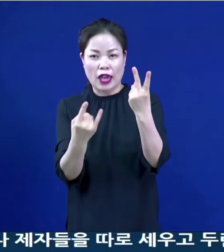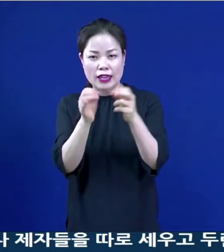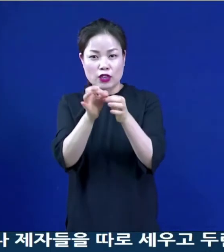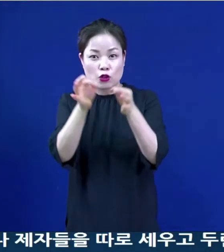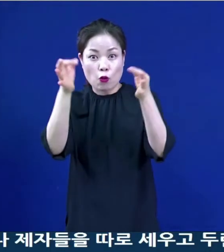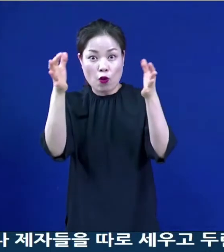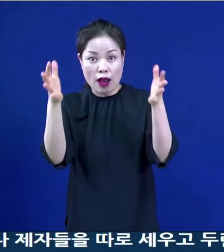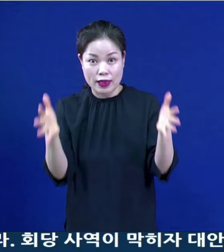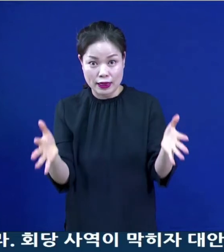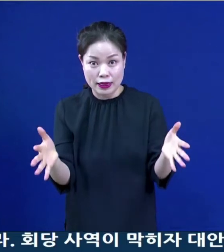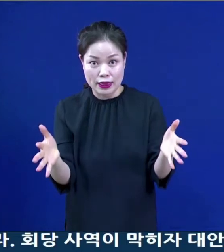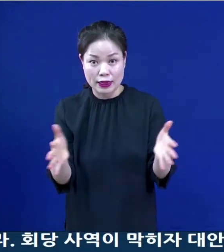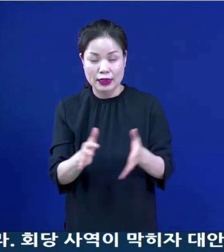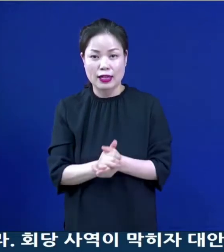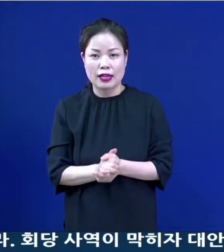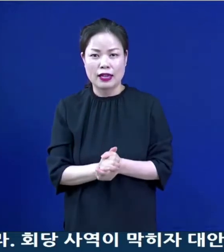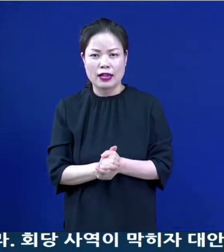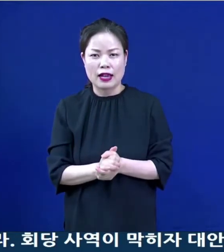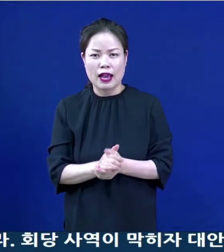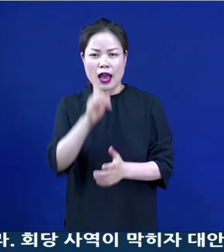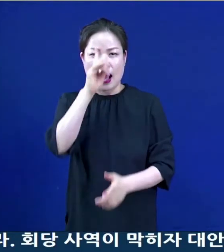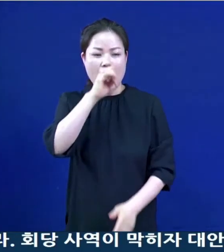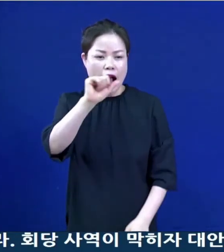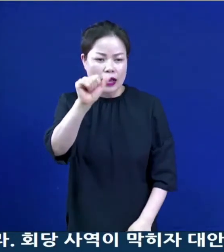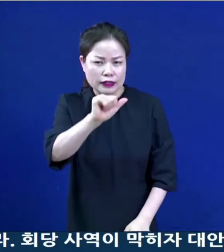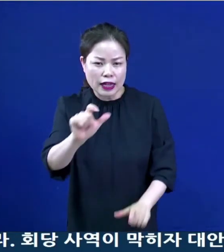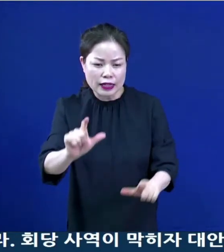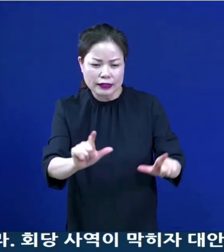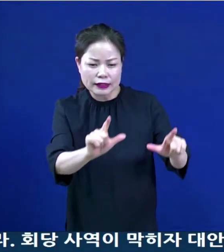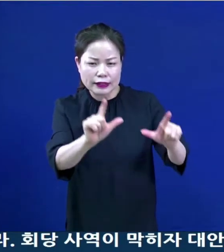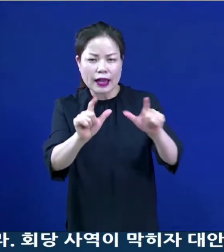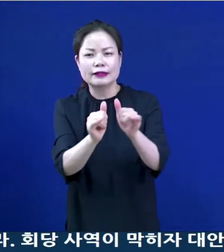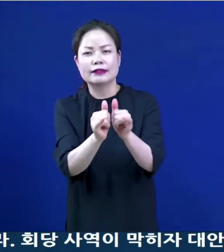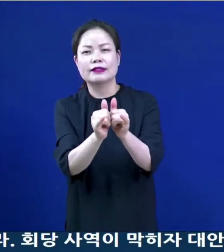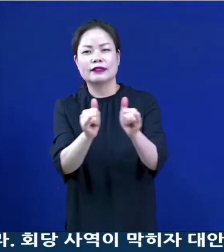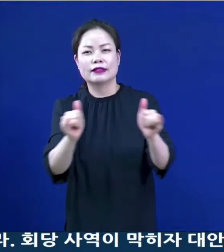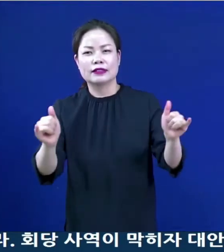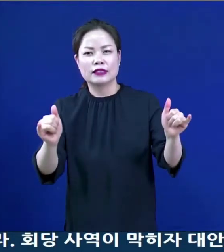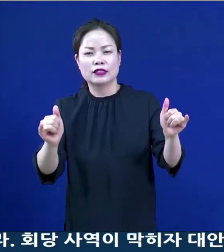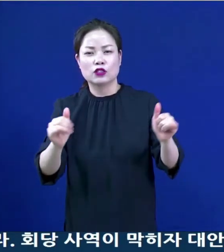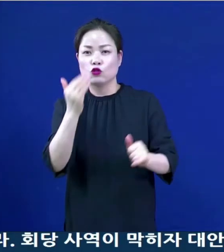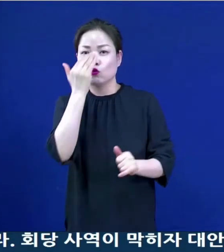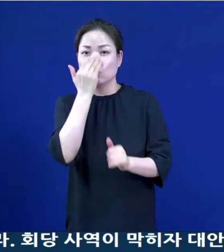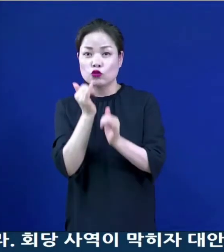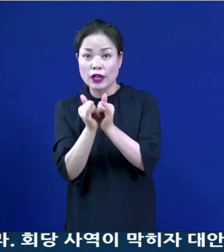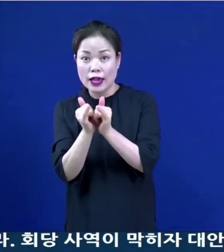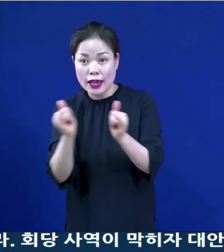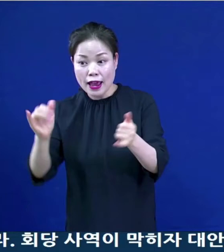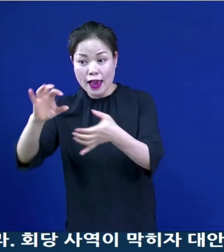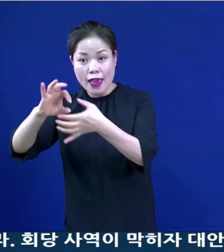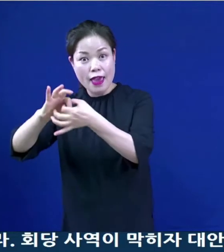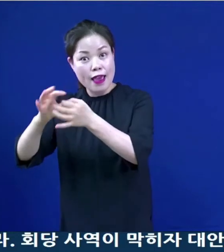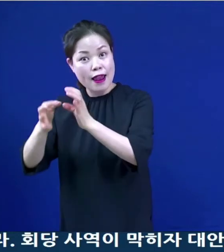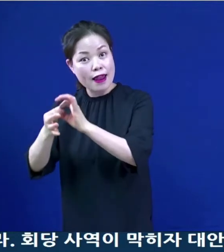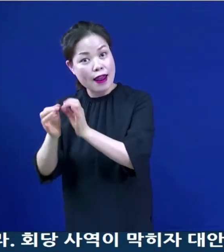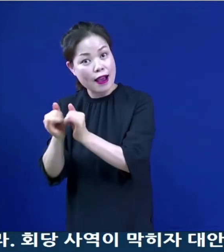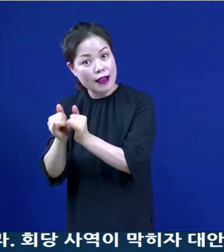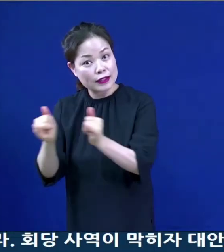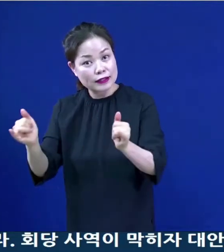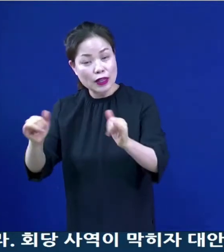이같이 하니 아시아에 사는 자는 유대인이나